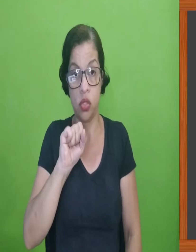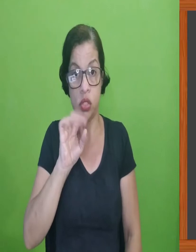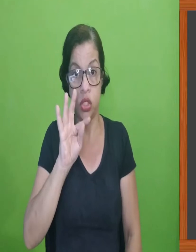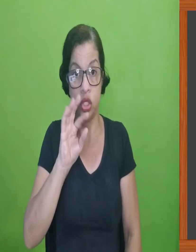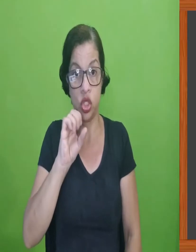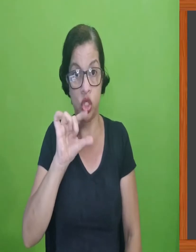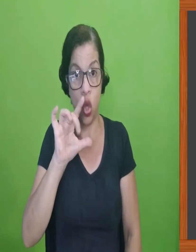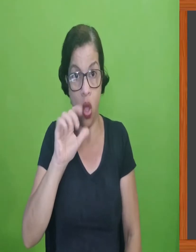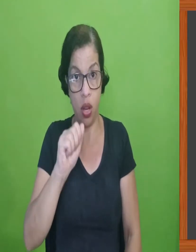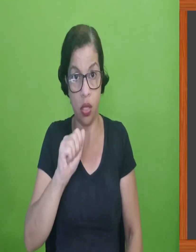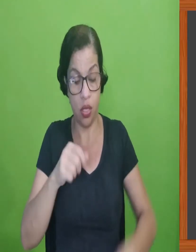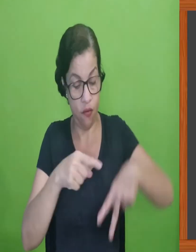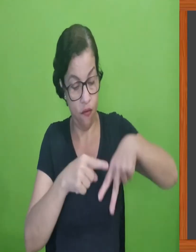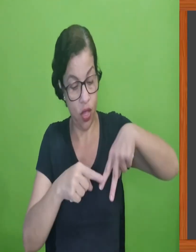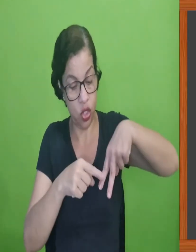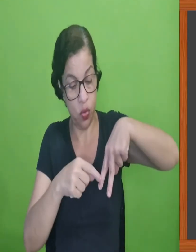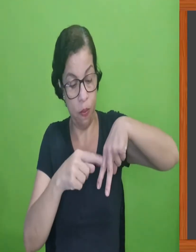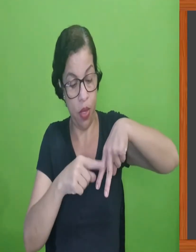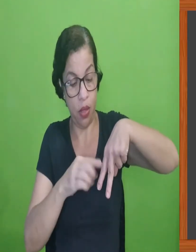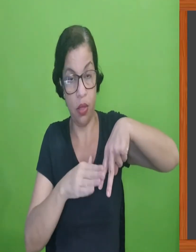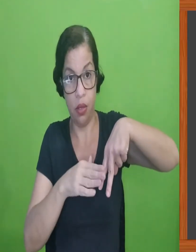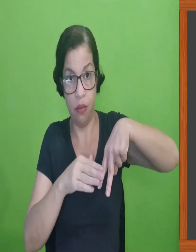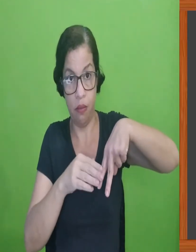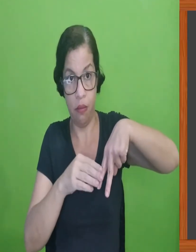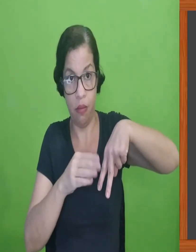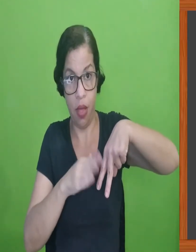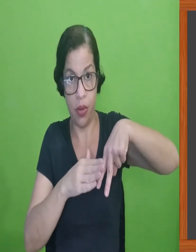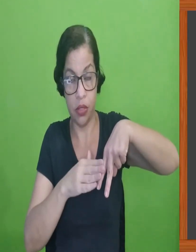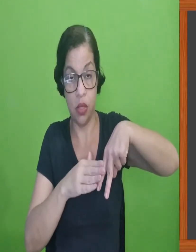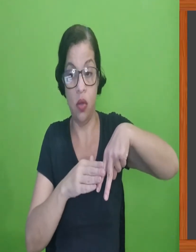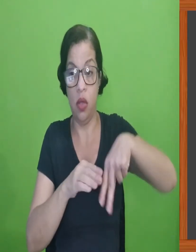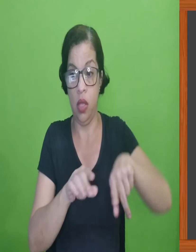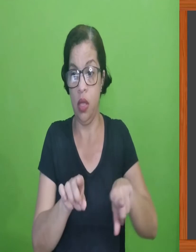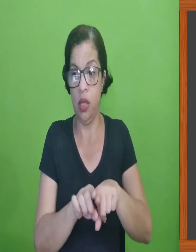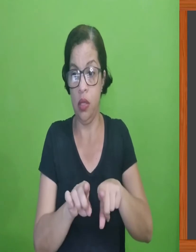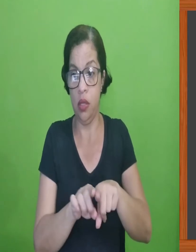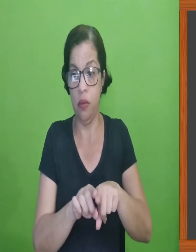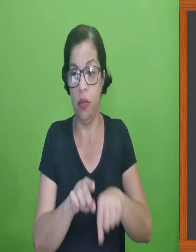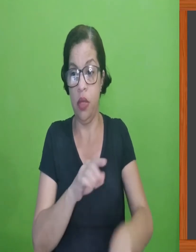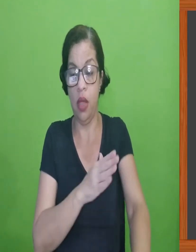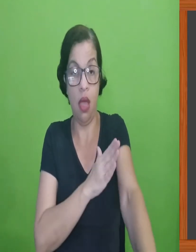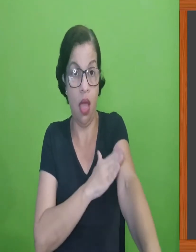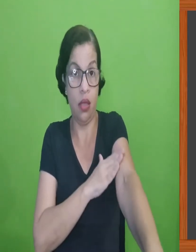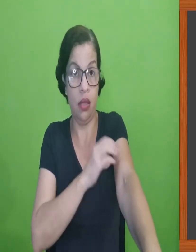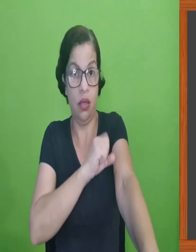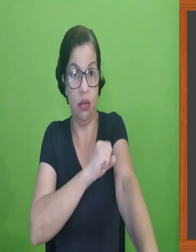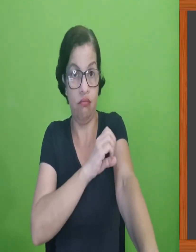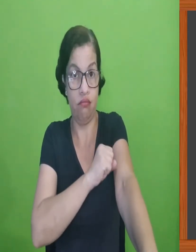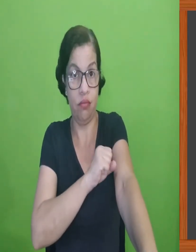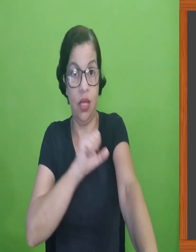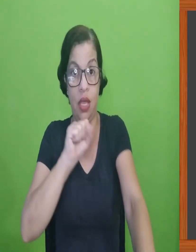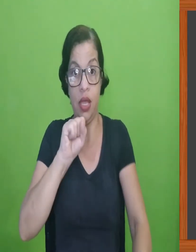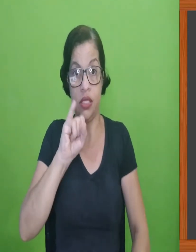nos membros inferiores, na altura dos tornozelos, e a PA sistólica aferida nos membros